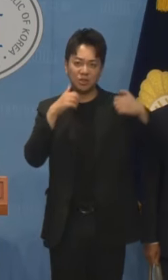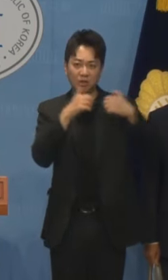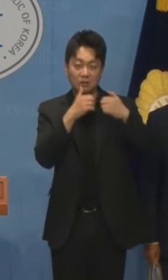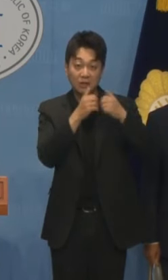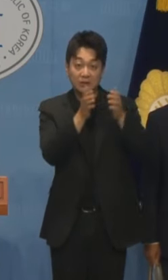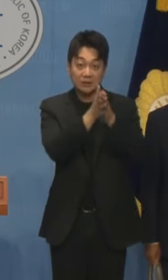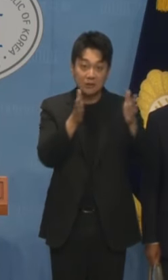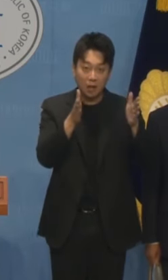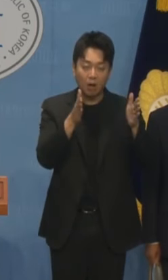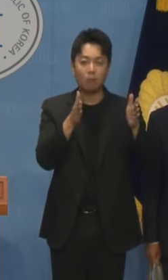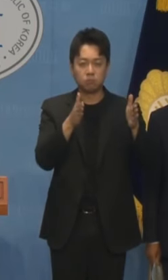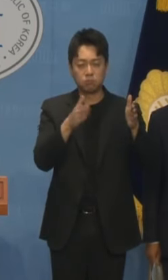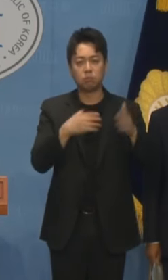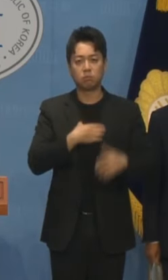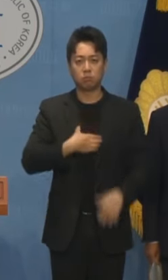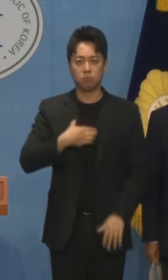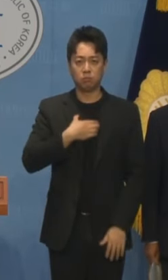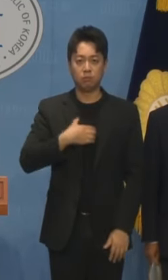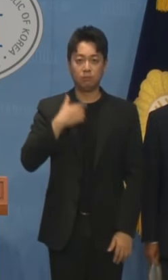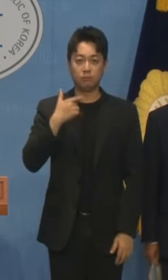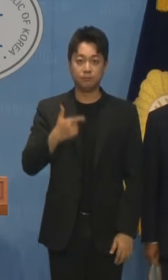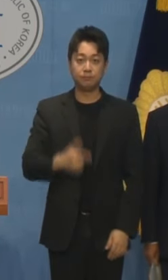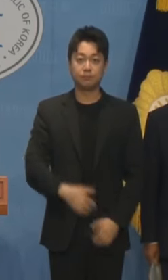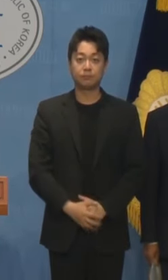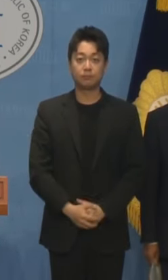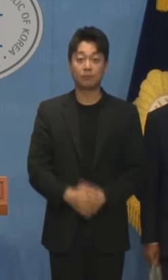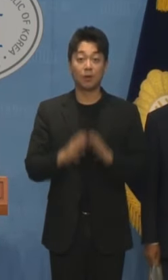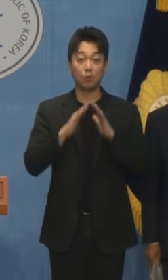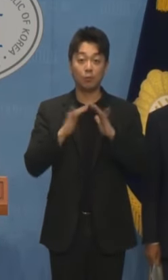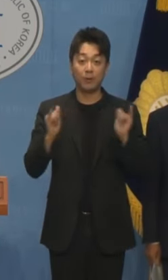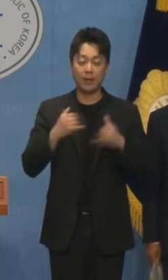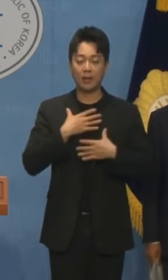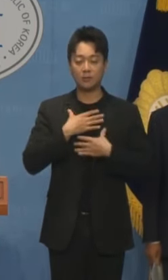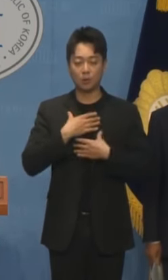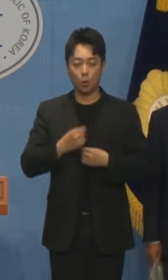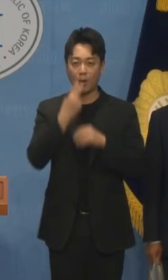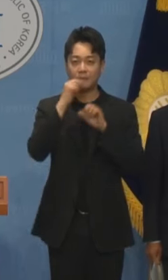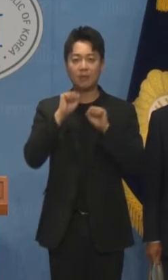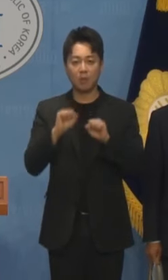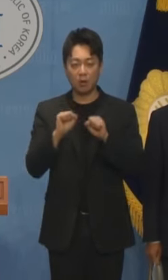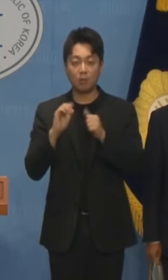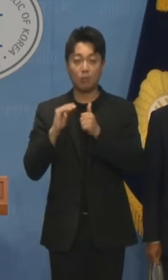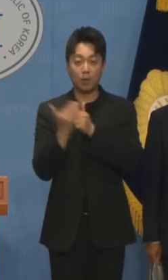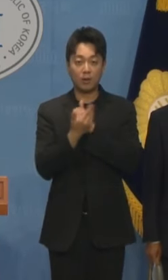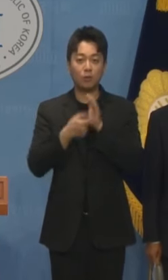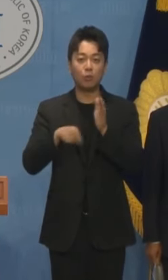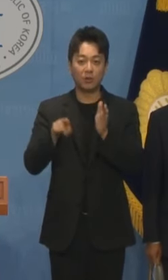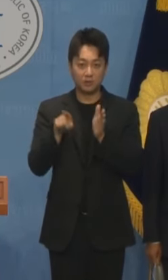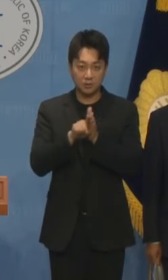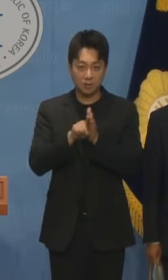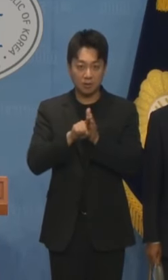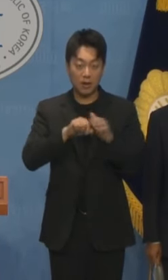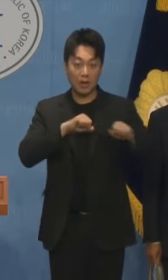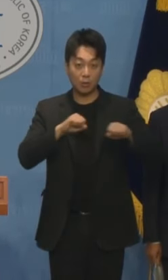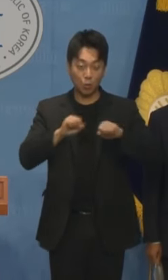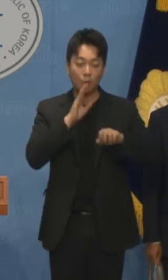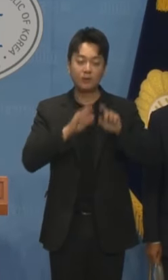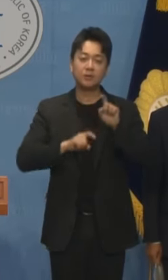않은 상황입니다 국민의 안전과 생명을 지키기 위한 실질적이고 선제적인